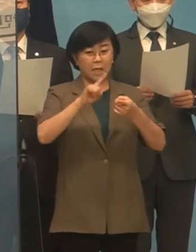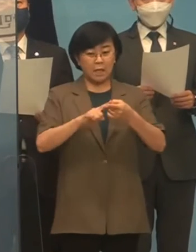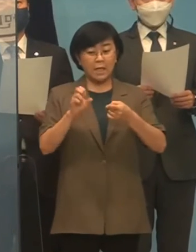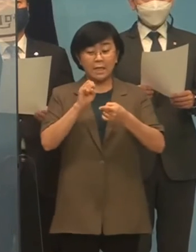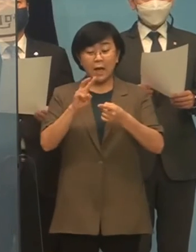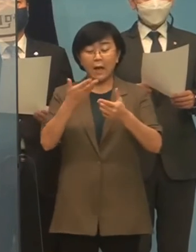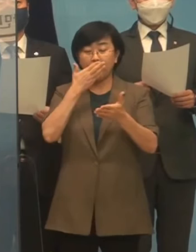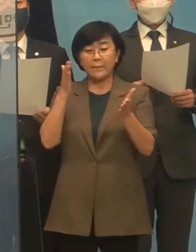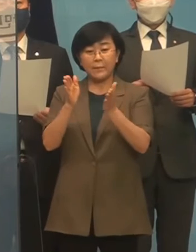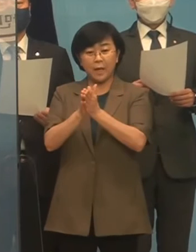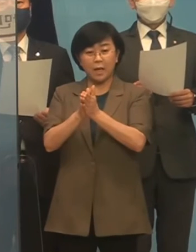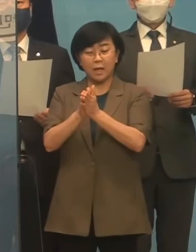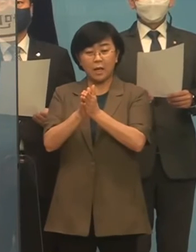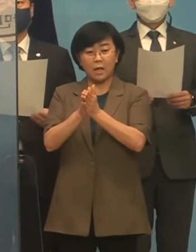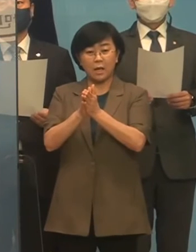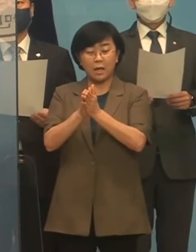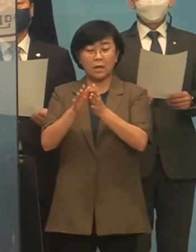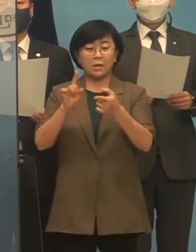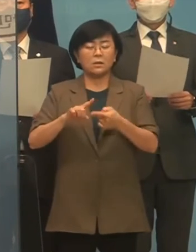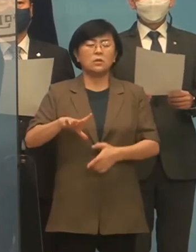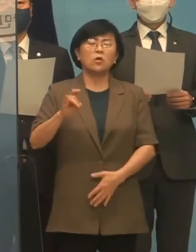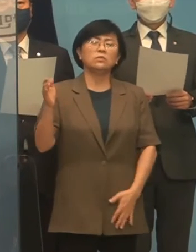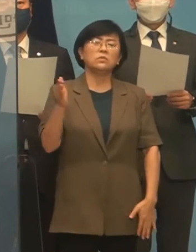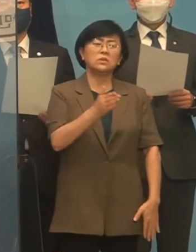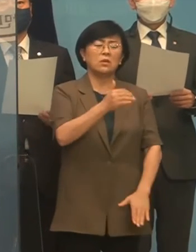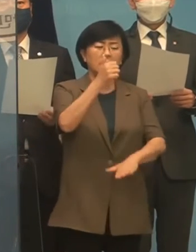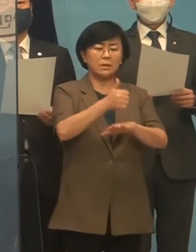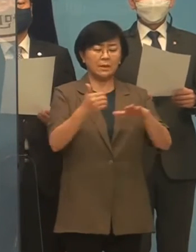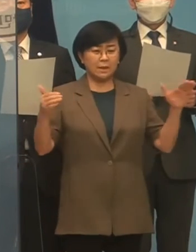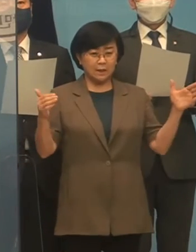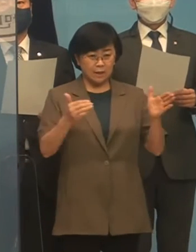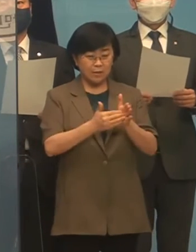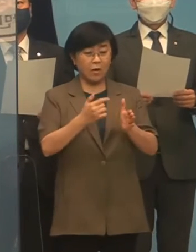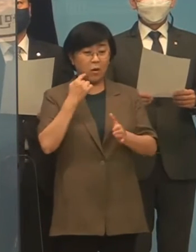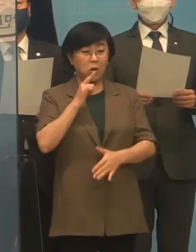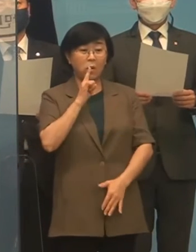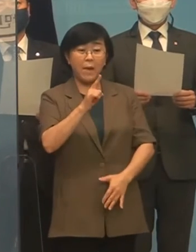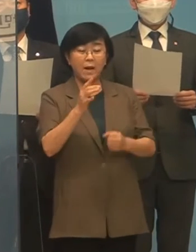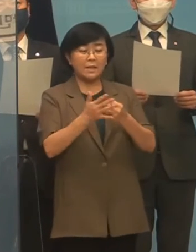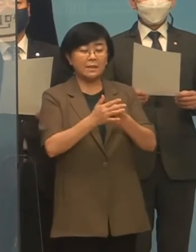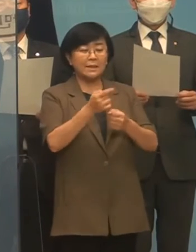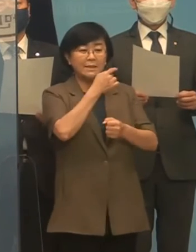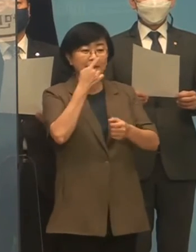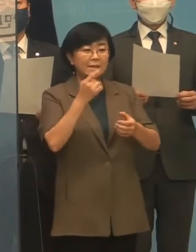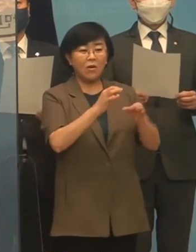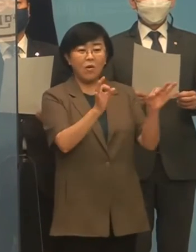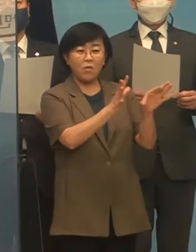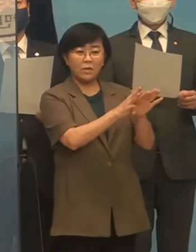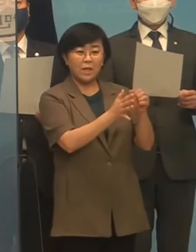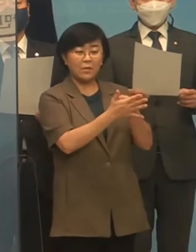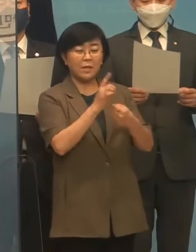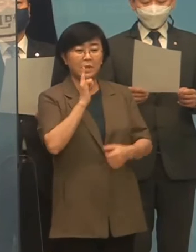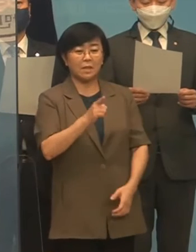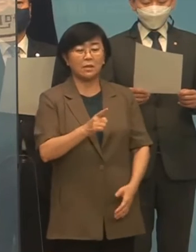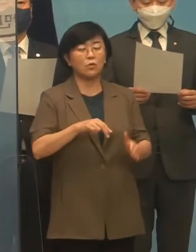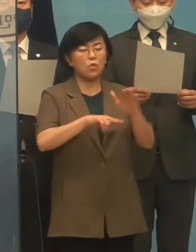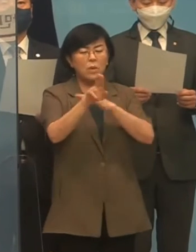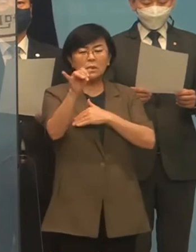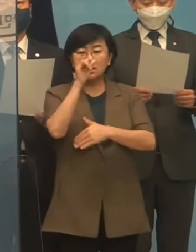입장이 드러난 사건입니다. 처음부터 끝까지 거짓말이었습니다. 증거인멸과 도주의 우려도 없다고 할 수